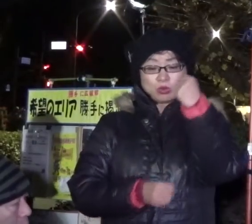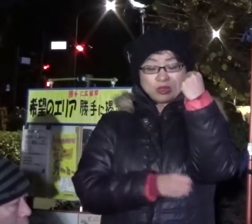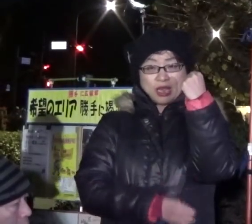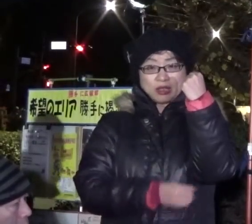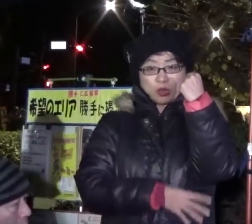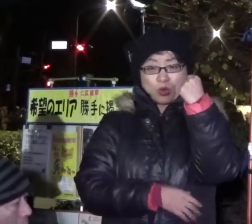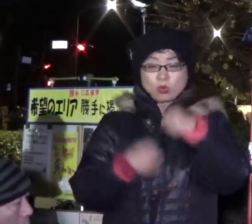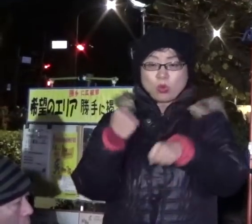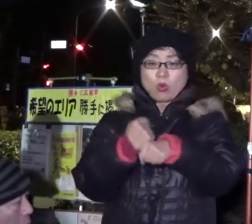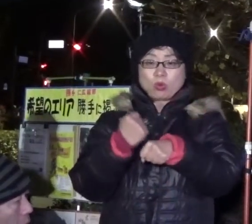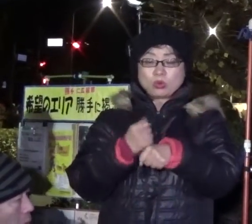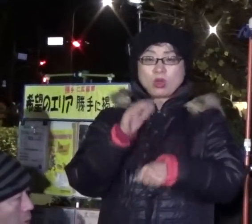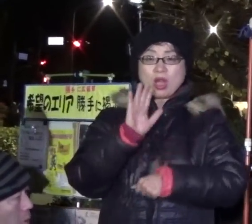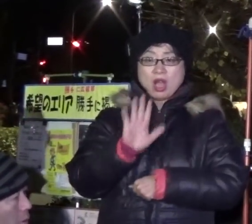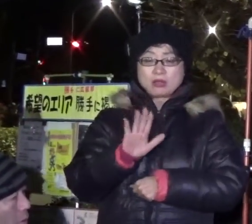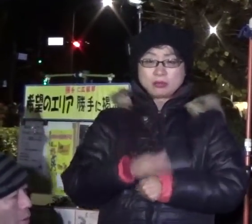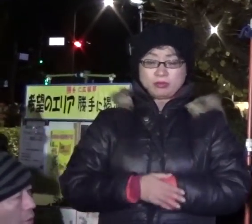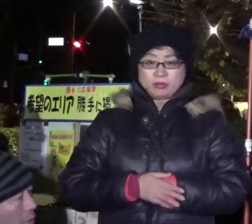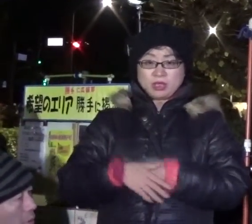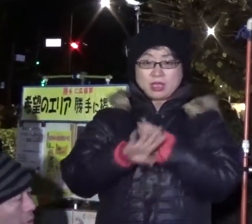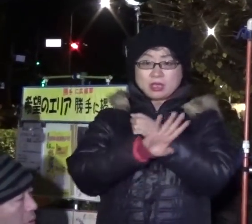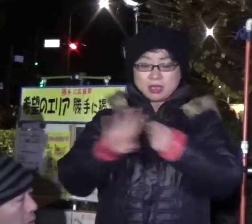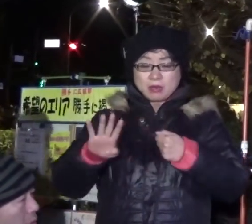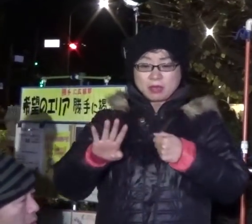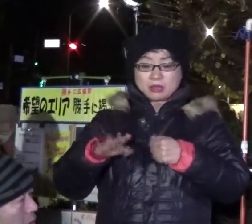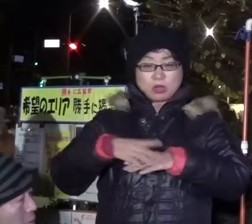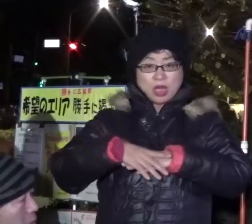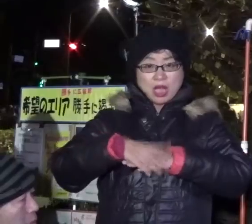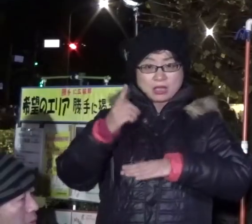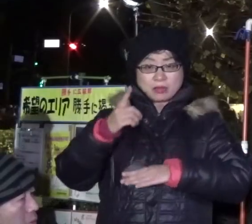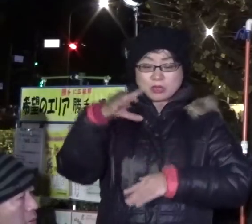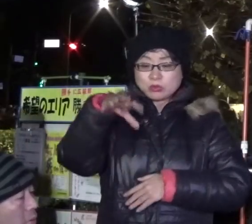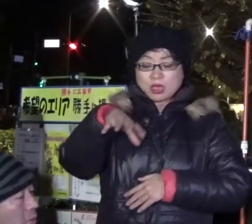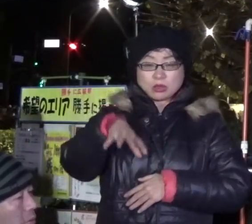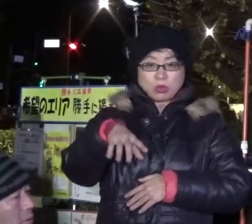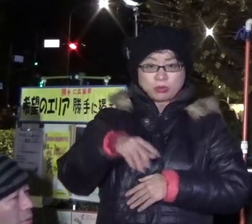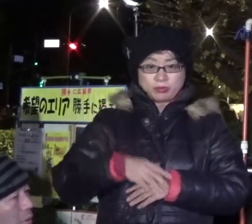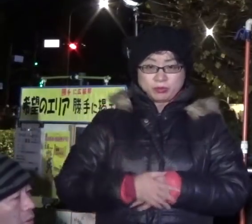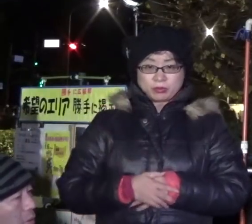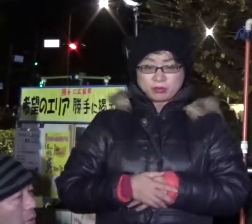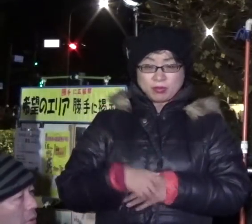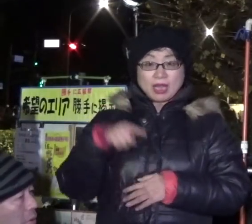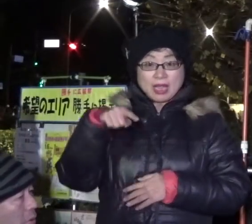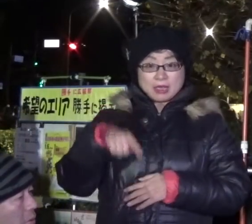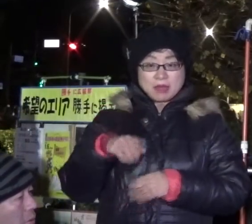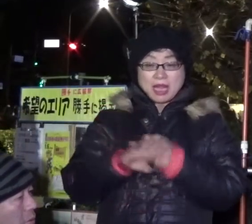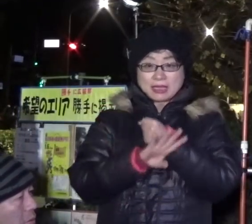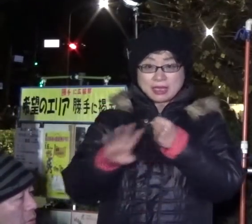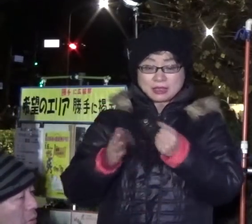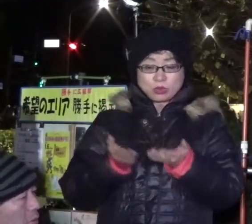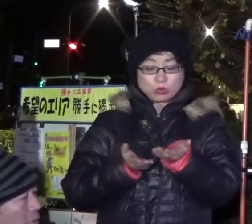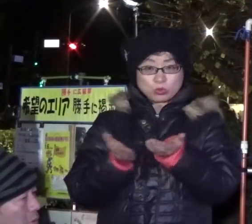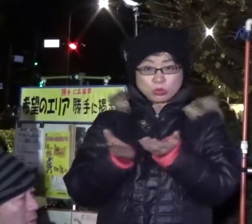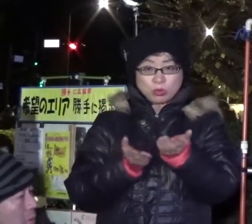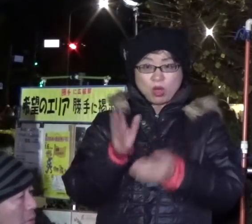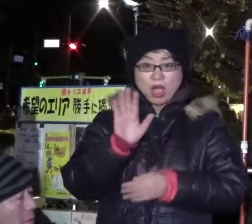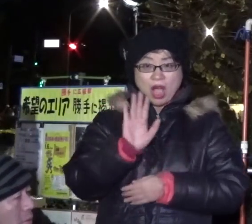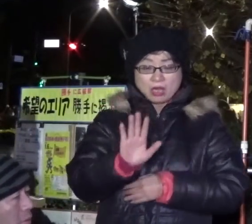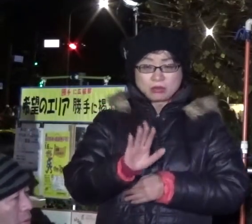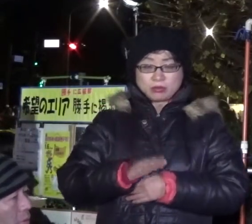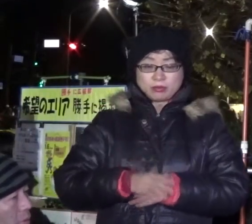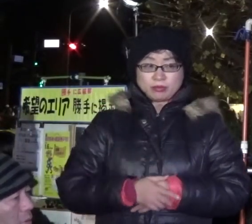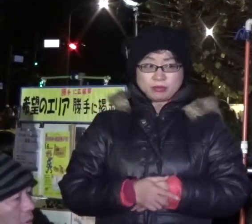で原発の出発点、今原子力空母があります、手薬いきますよ、